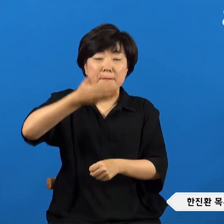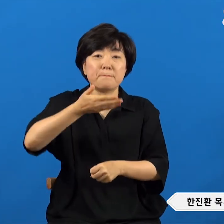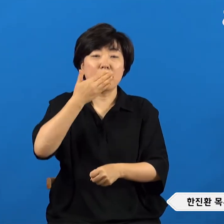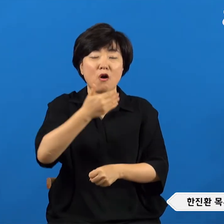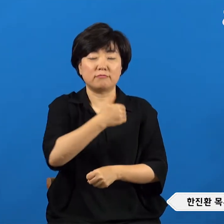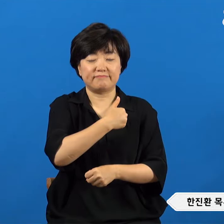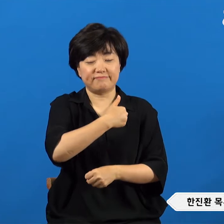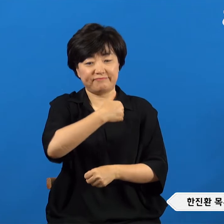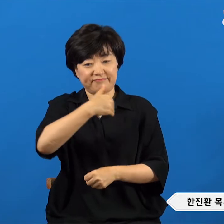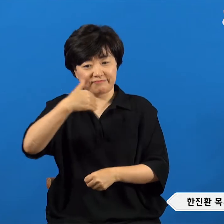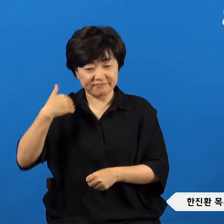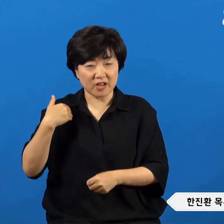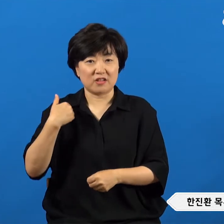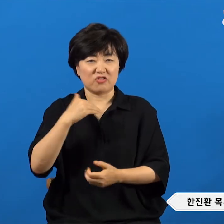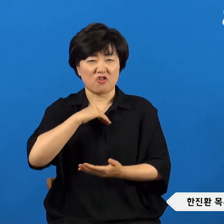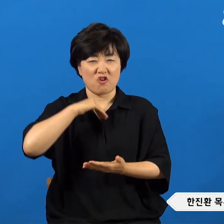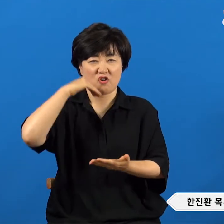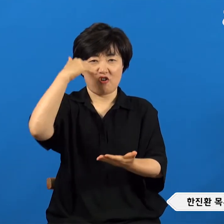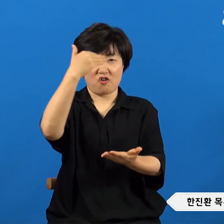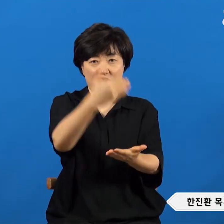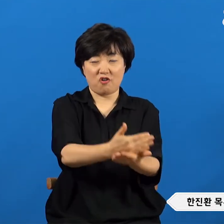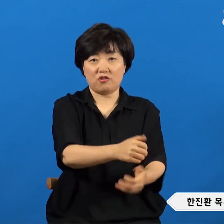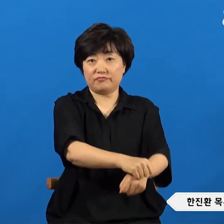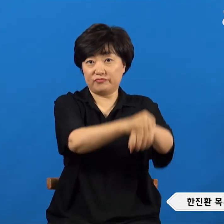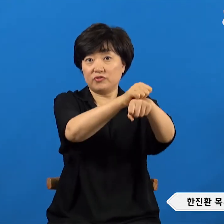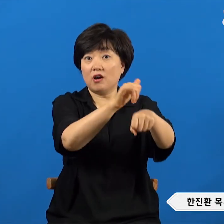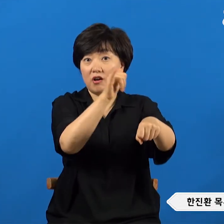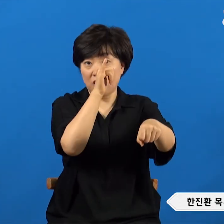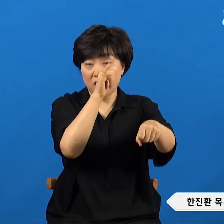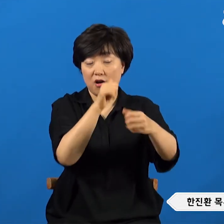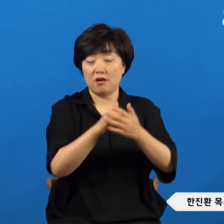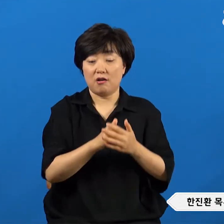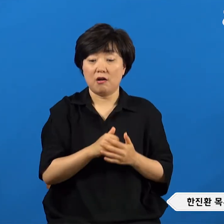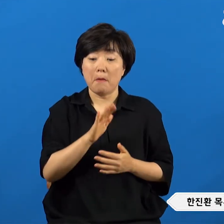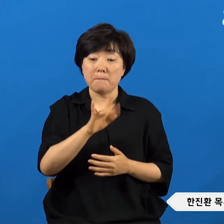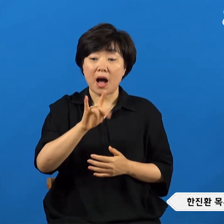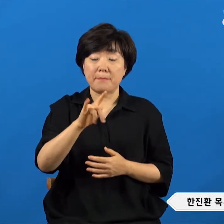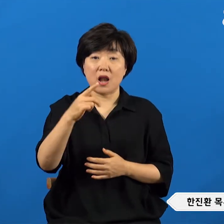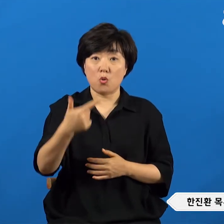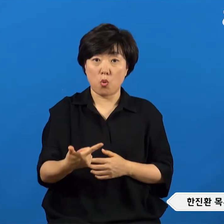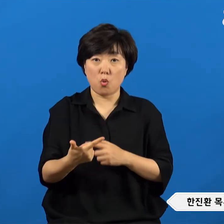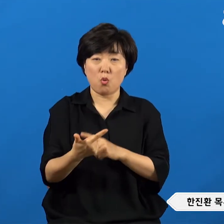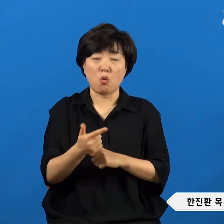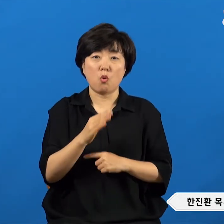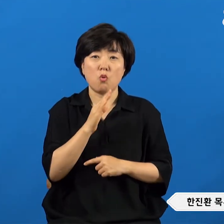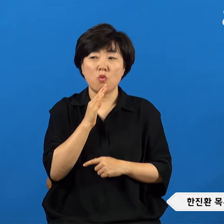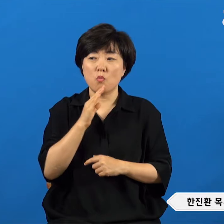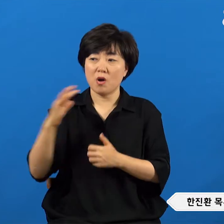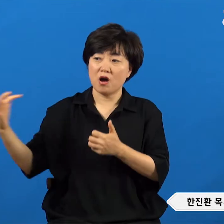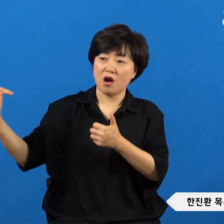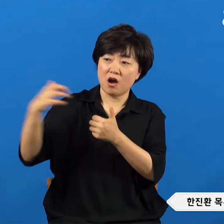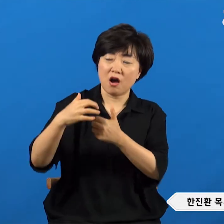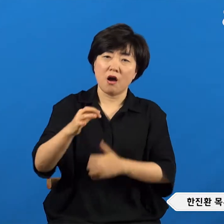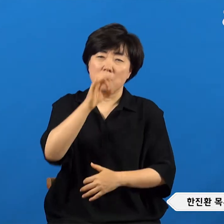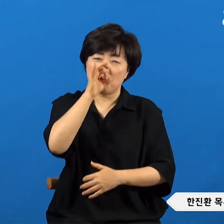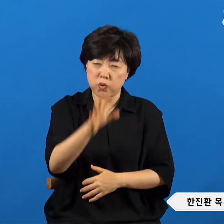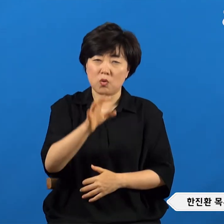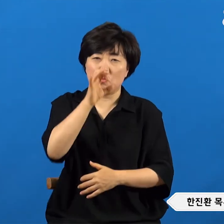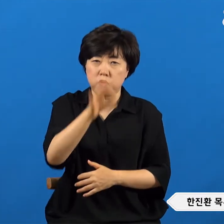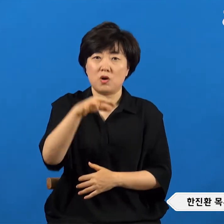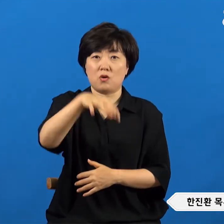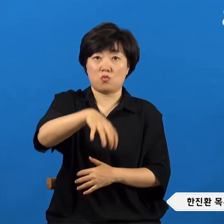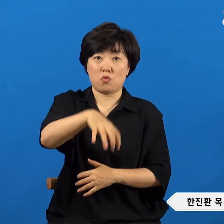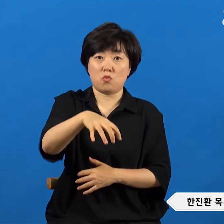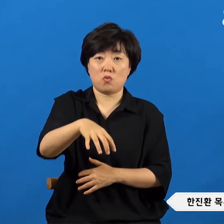넉넉한 식량이 비축되어 있습니다. 그러니까 바벨론은 난공불락이다. 시간이